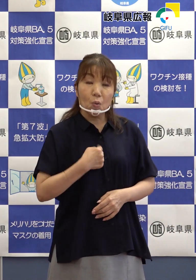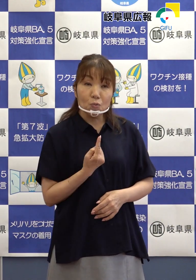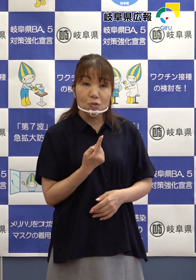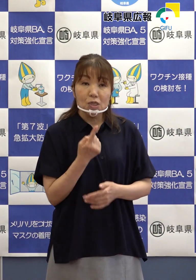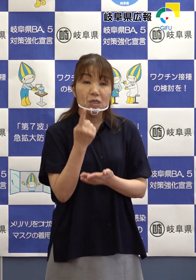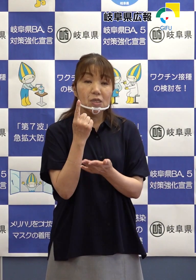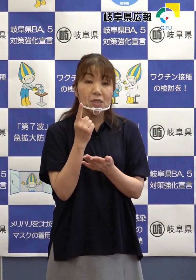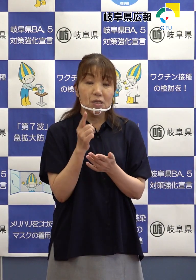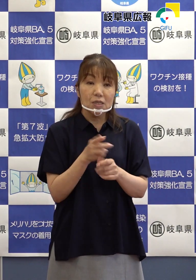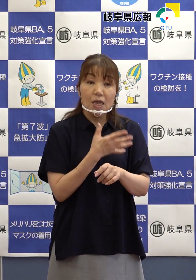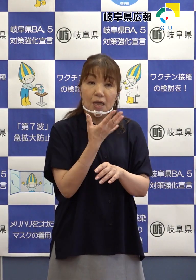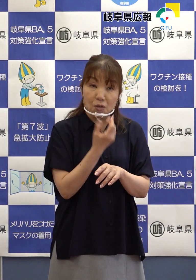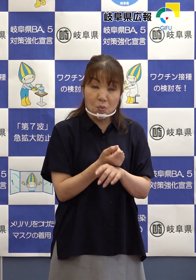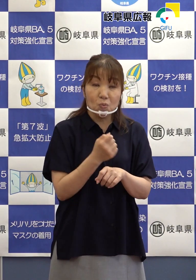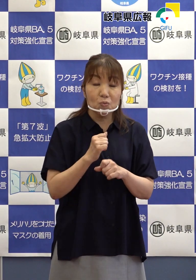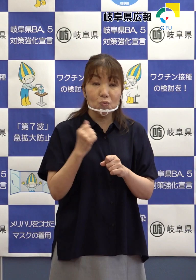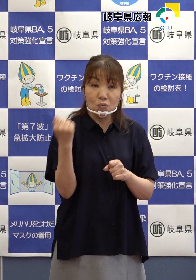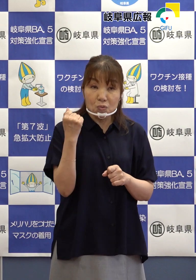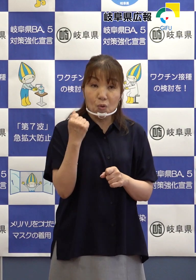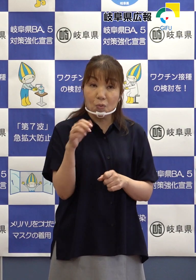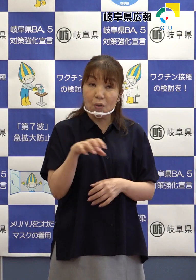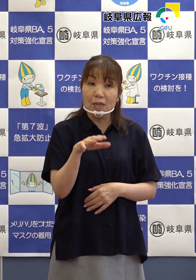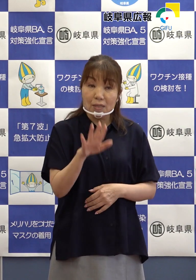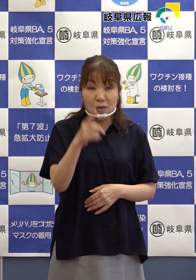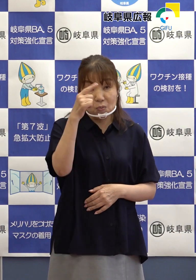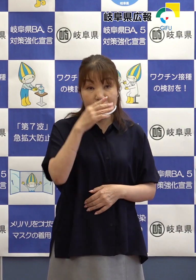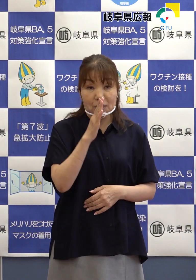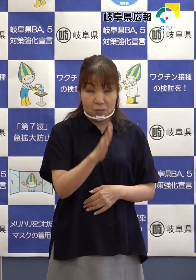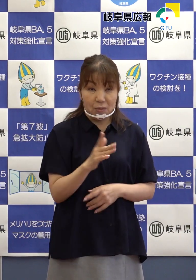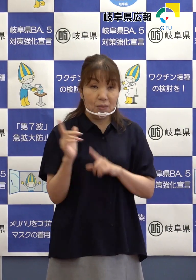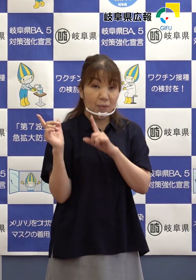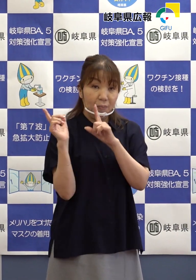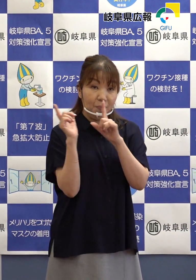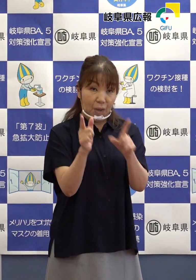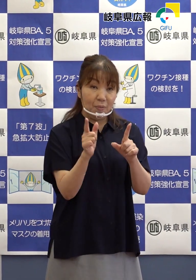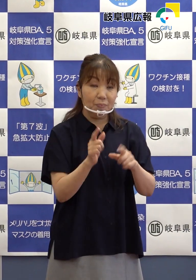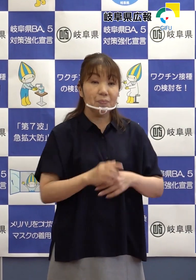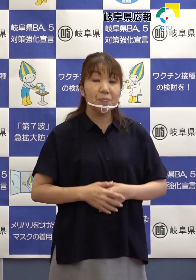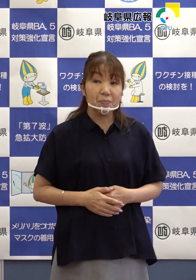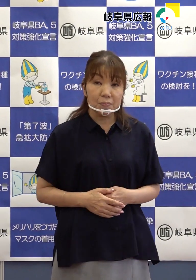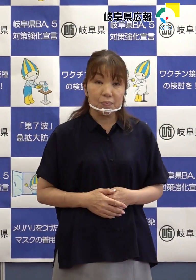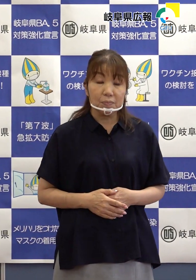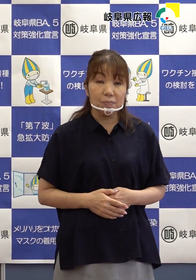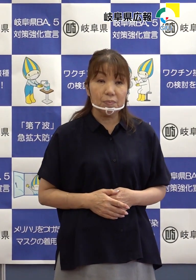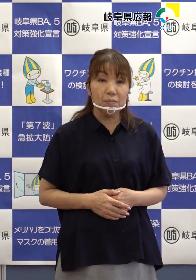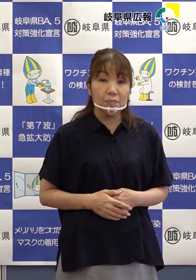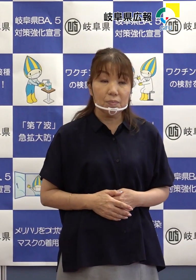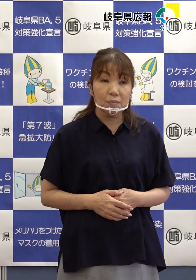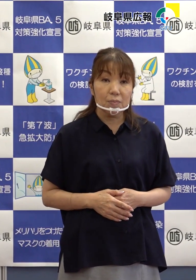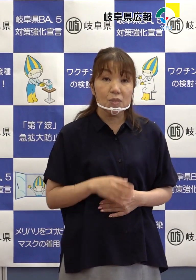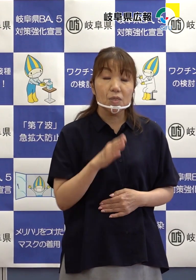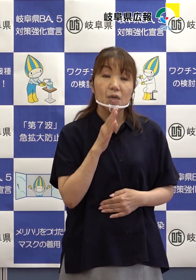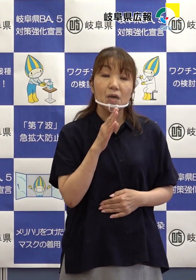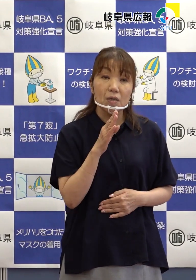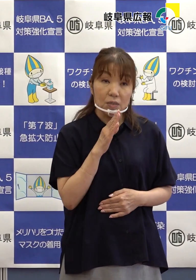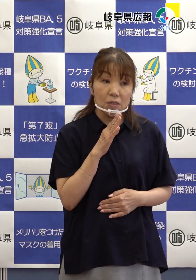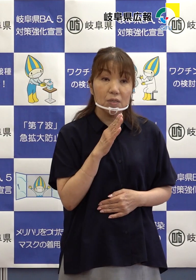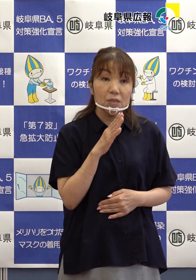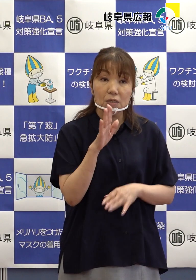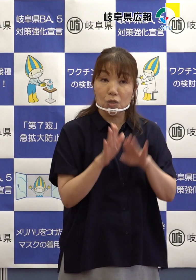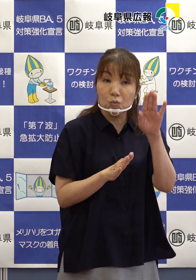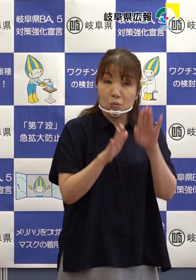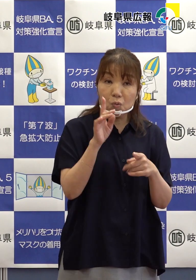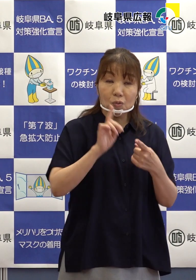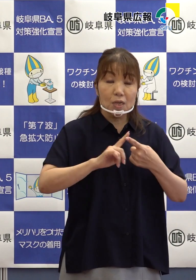取り組み前後のがありましたらあの球児やはりあの乳を